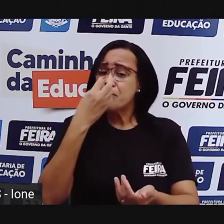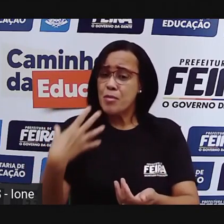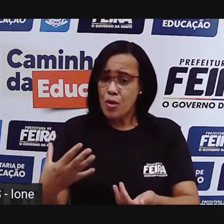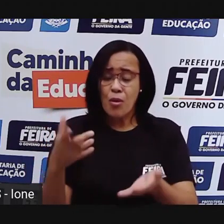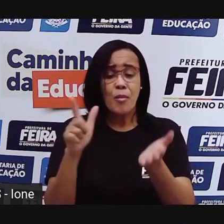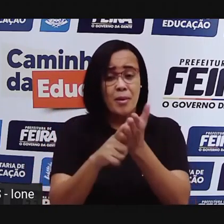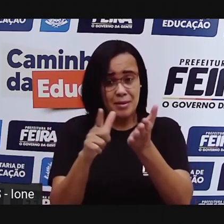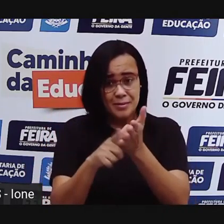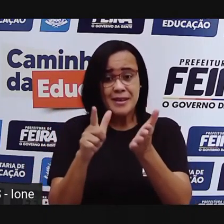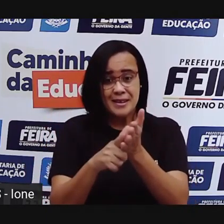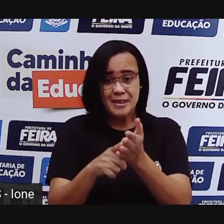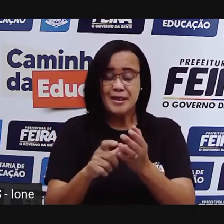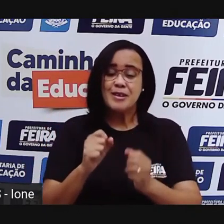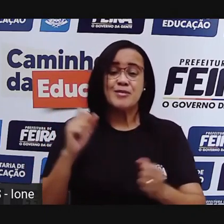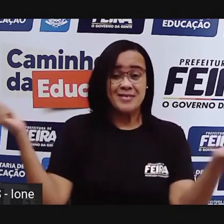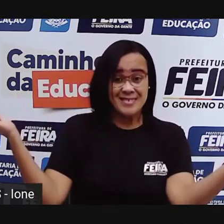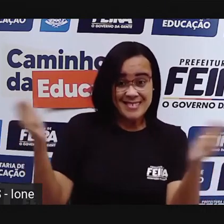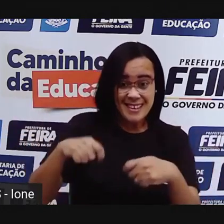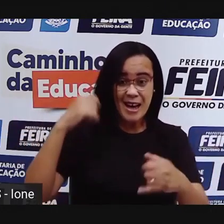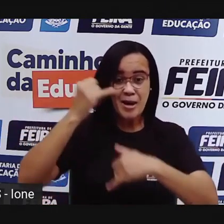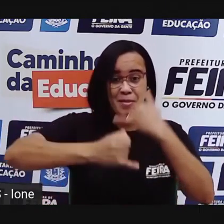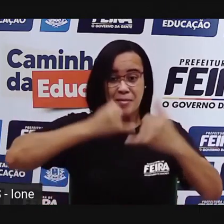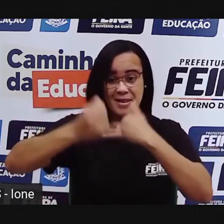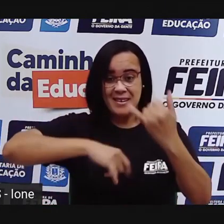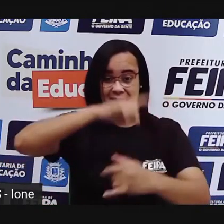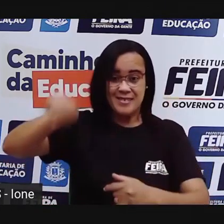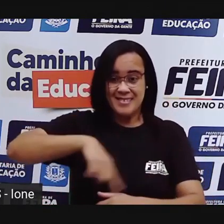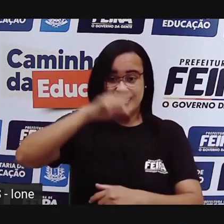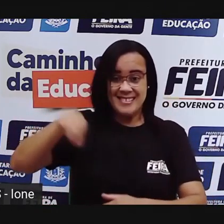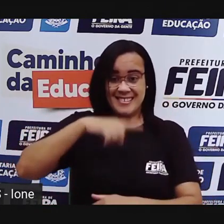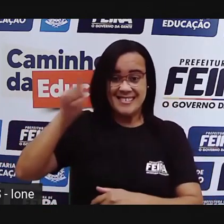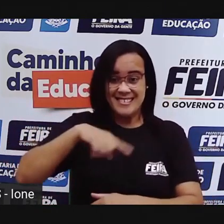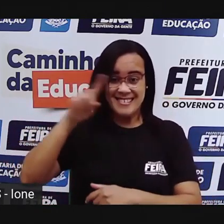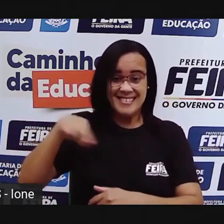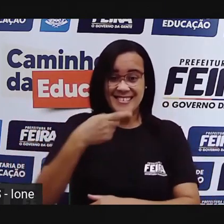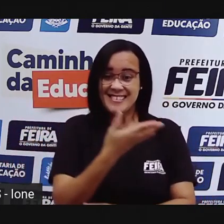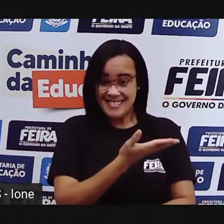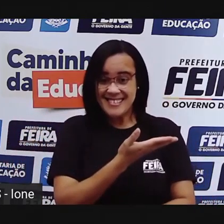a gente consegue brincar de rodar.